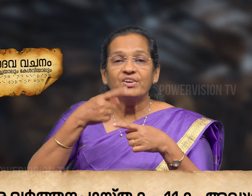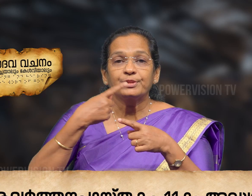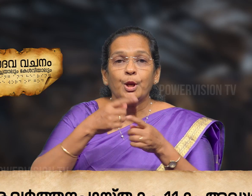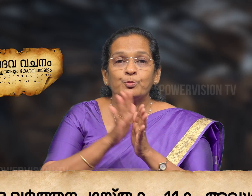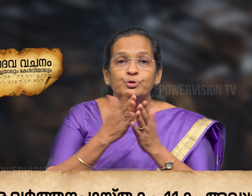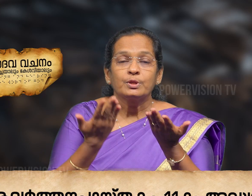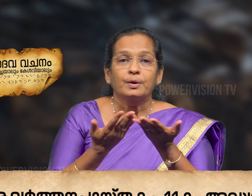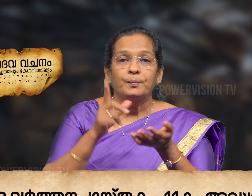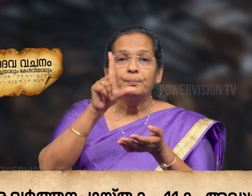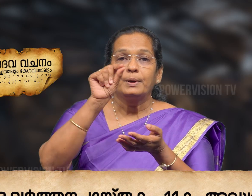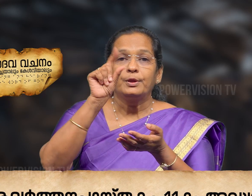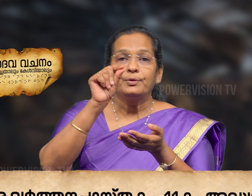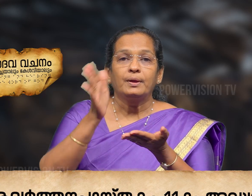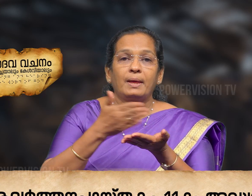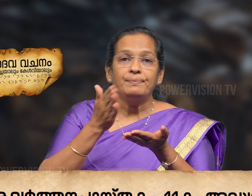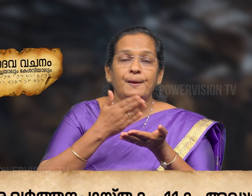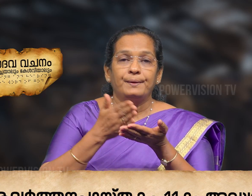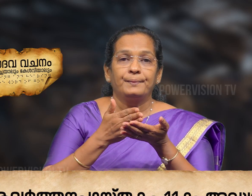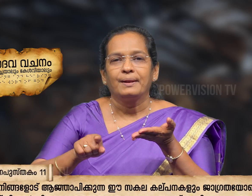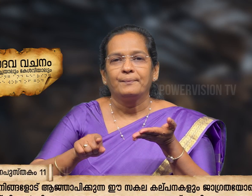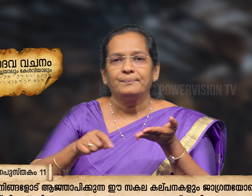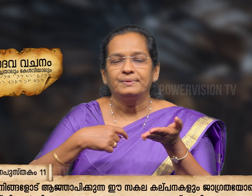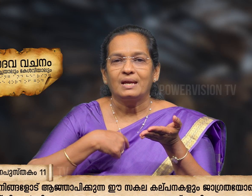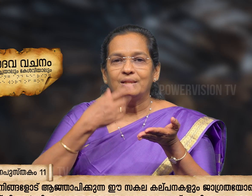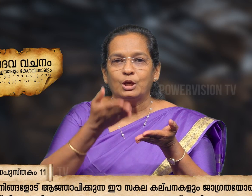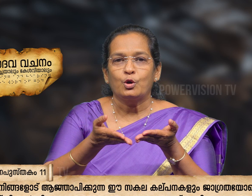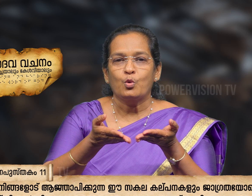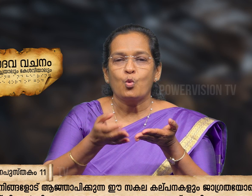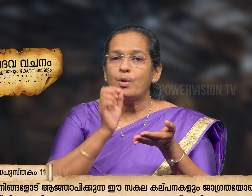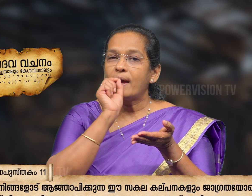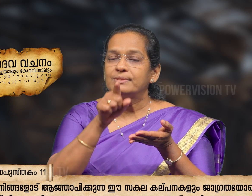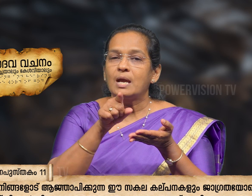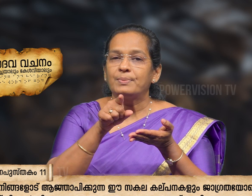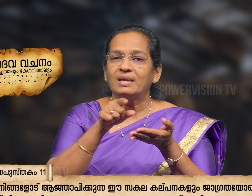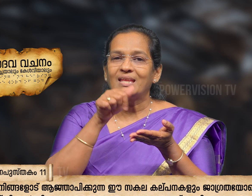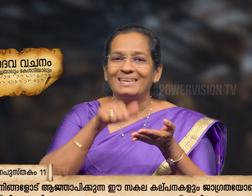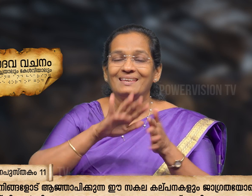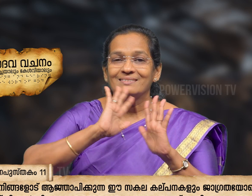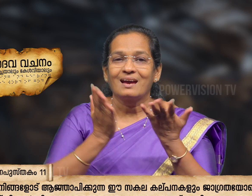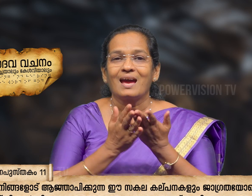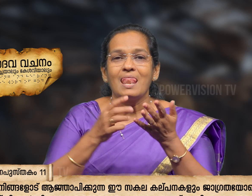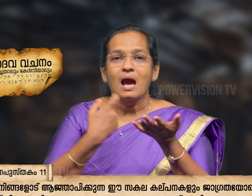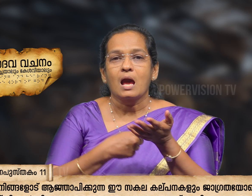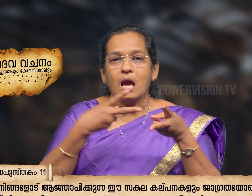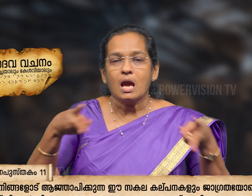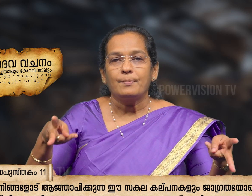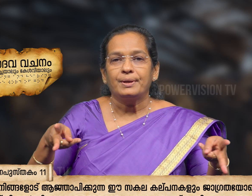ആവർത്തന പുസ്തകം 11-ാം അധ്യായം. ഞാൻ നിങ്ങളോട് ആജ്ഞാപിക്കുന്ന ഈ സകല കൽപ്പനകളും